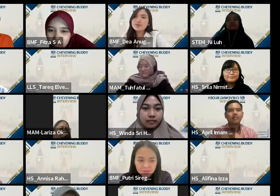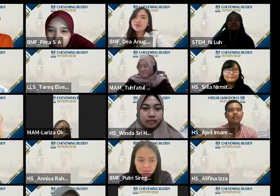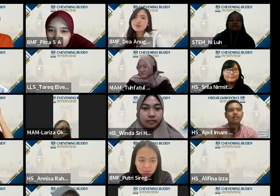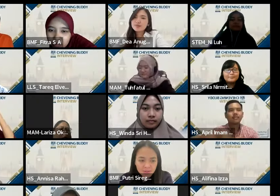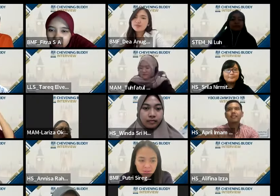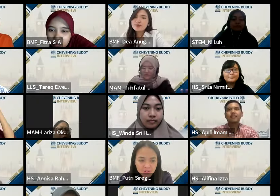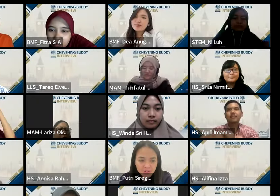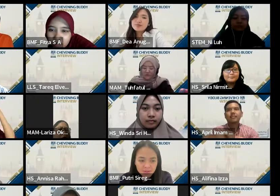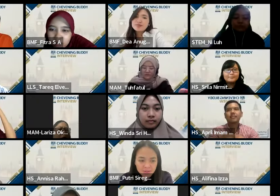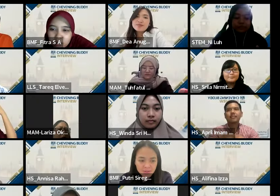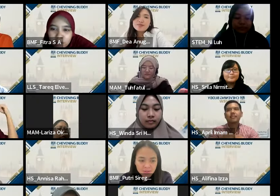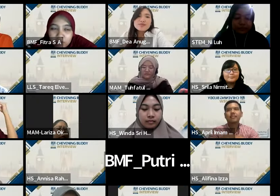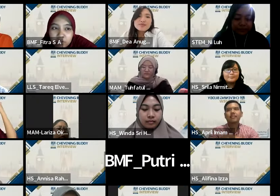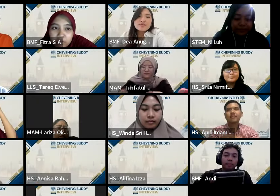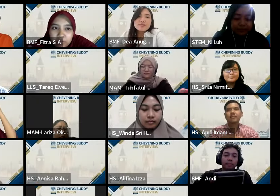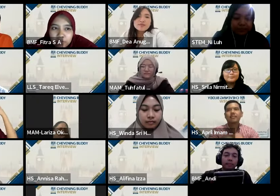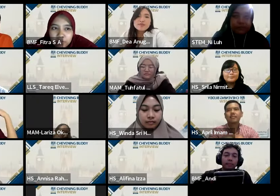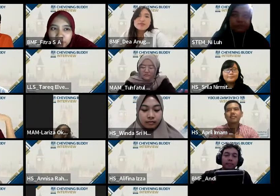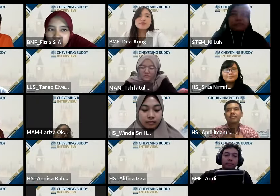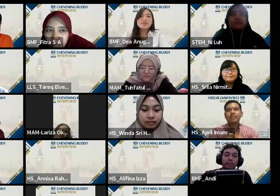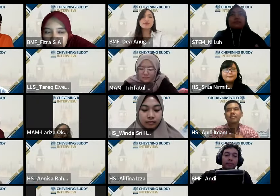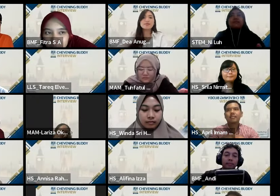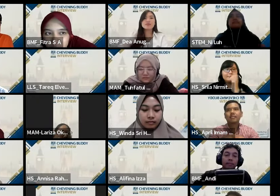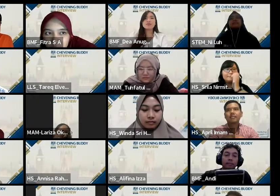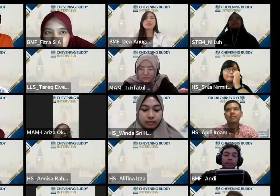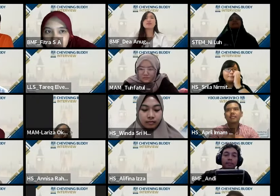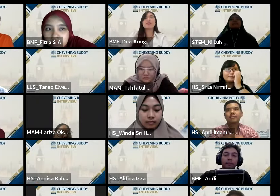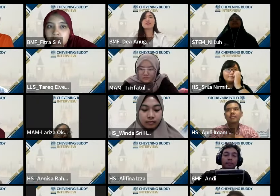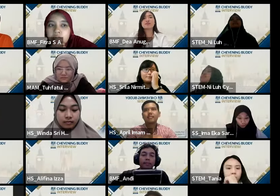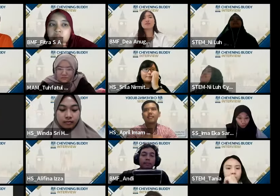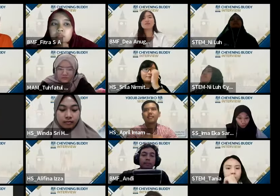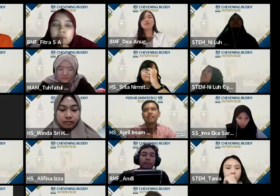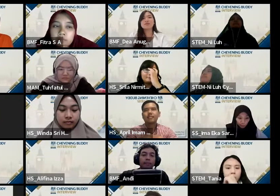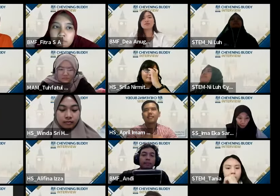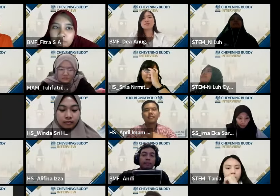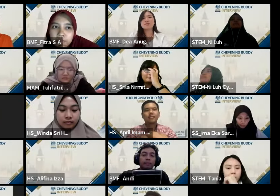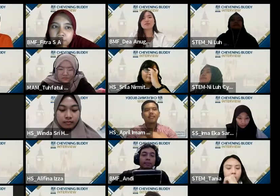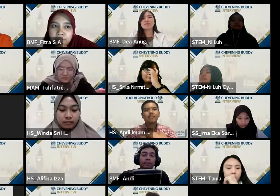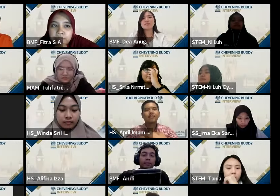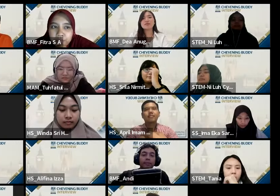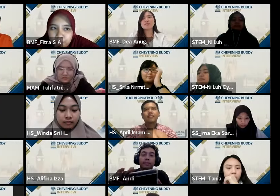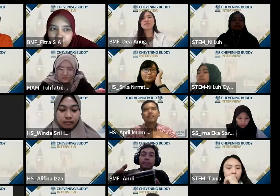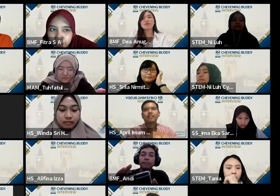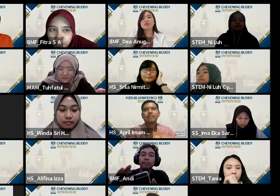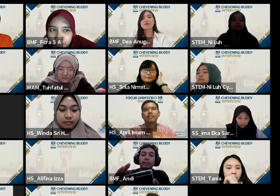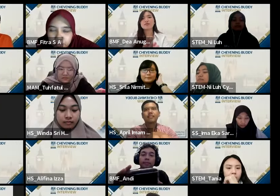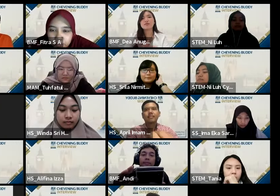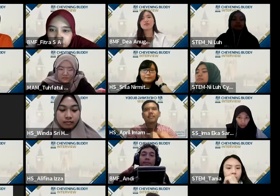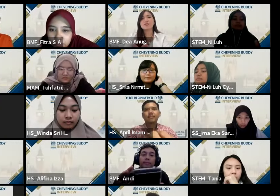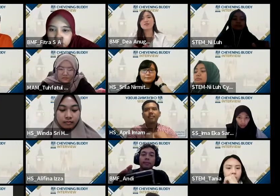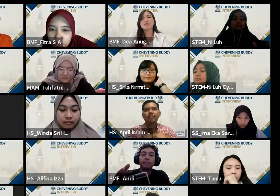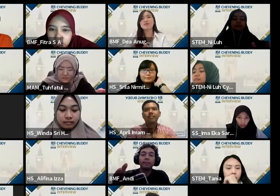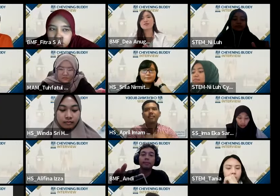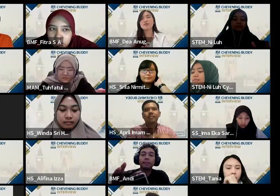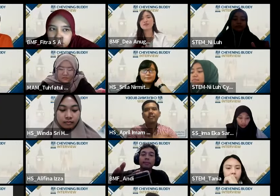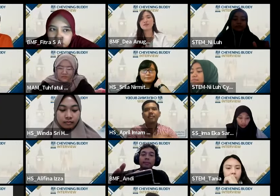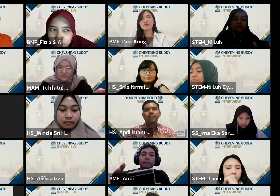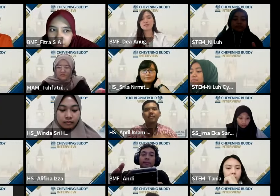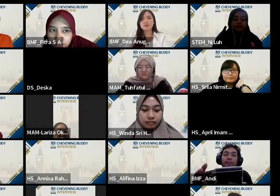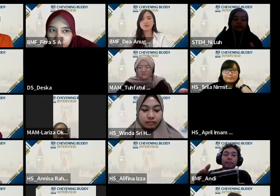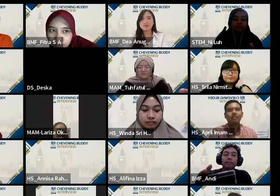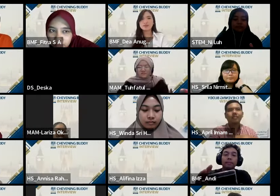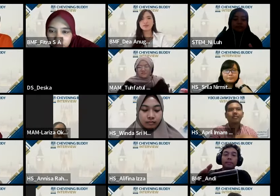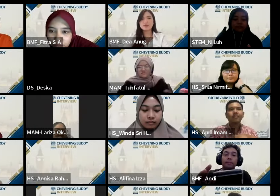teman-teman sekarang e masih kita mau ada untuk